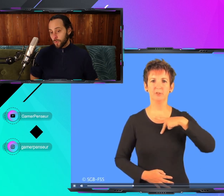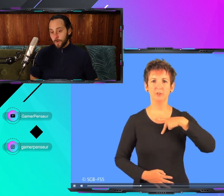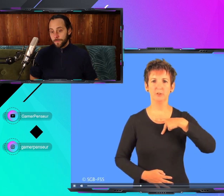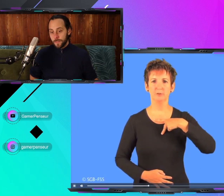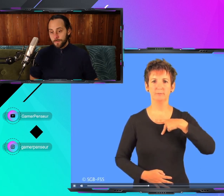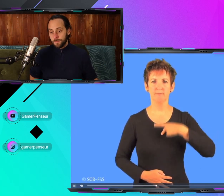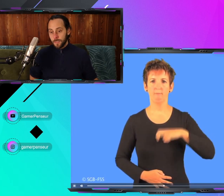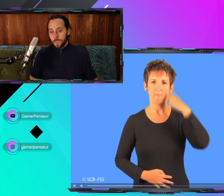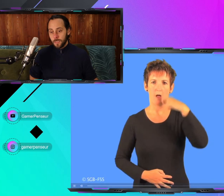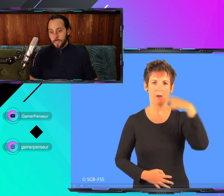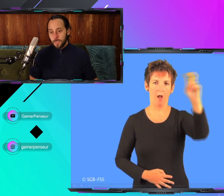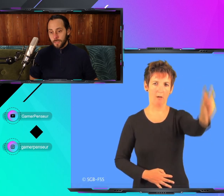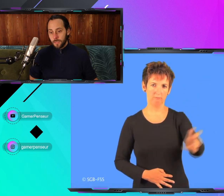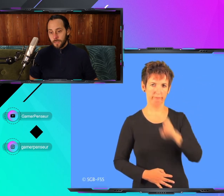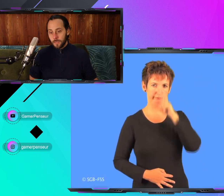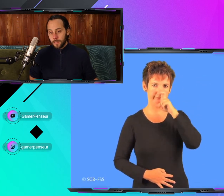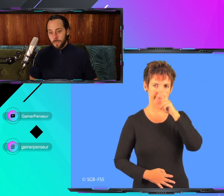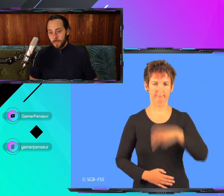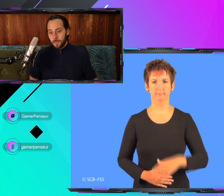Bon bah, fils Pi.